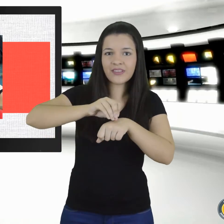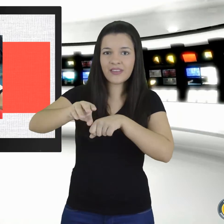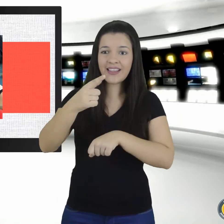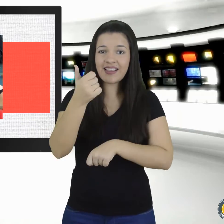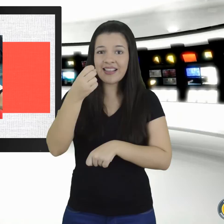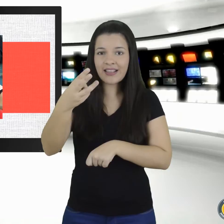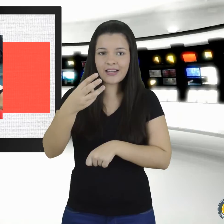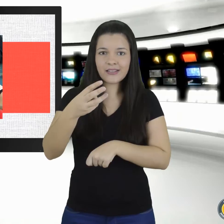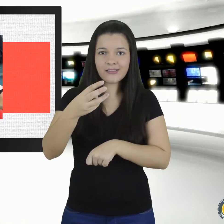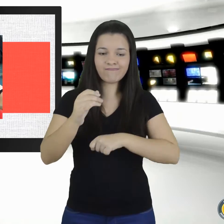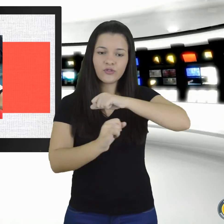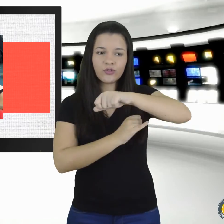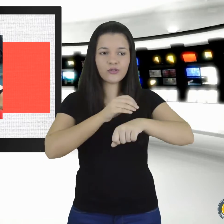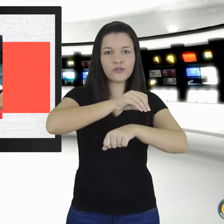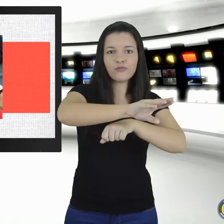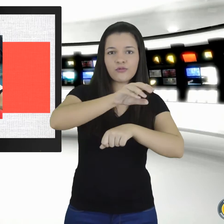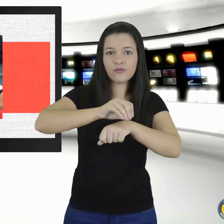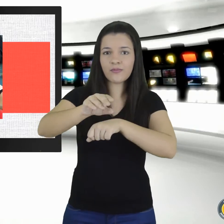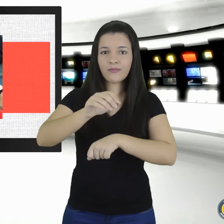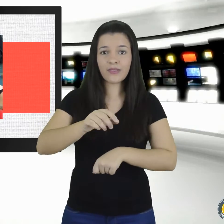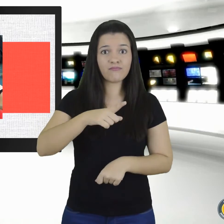13 unidades, distribuídas em 7